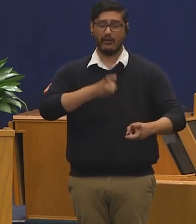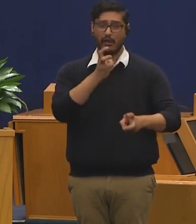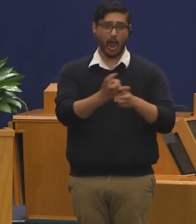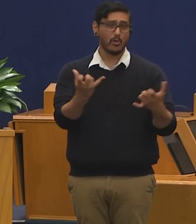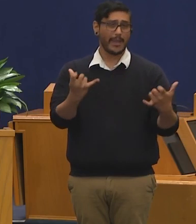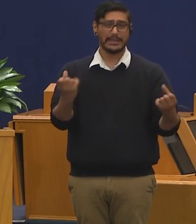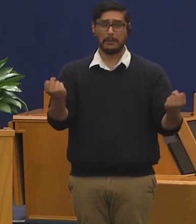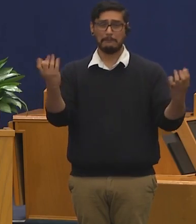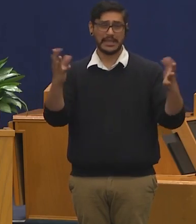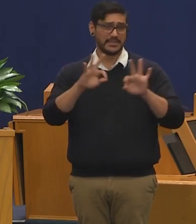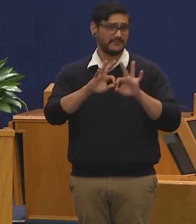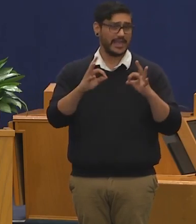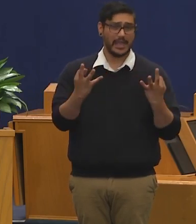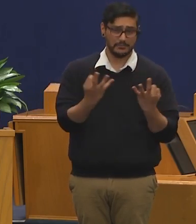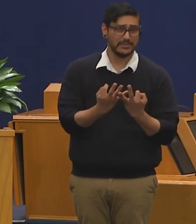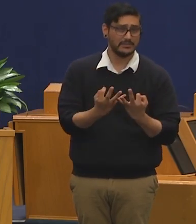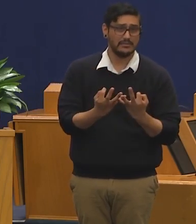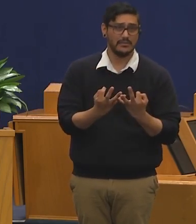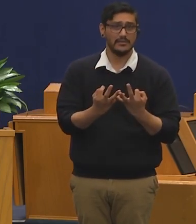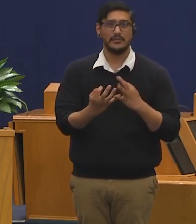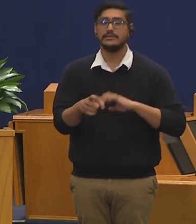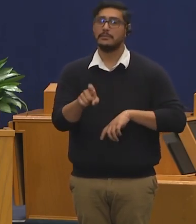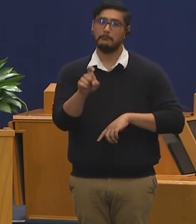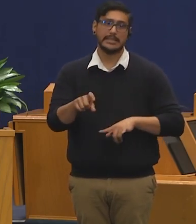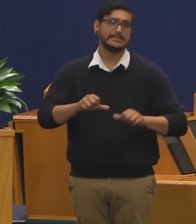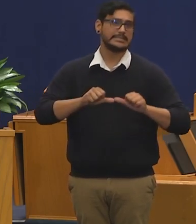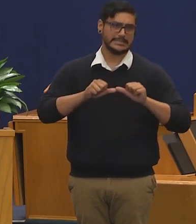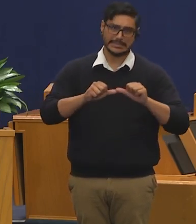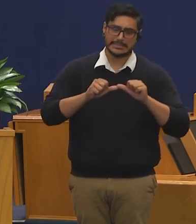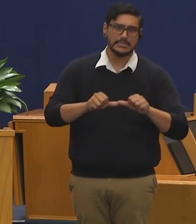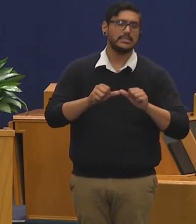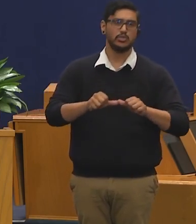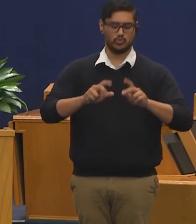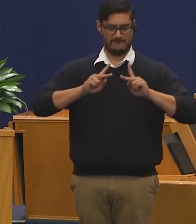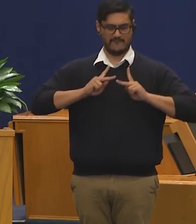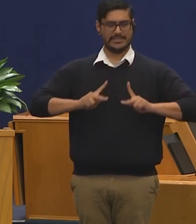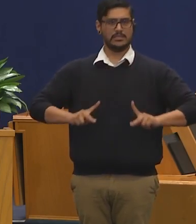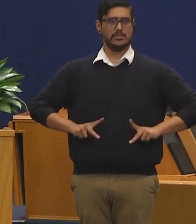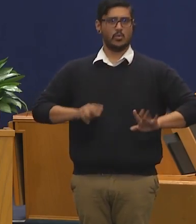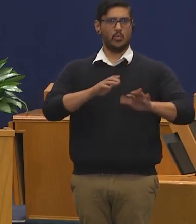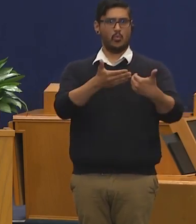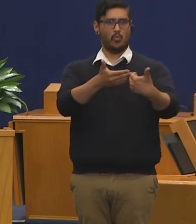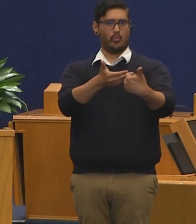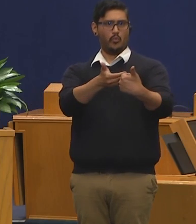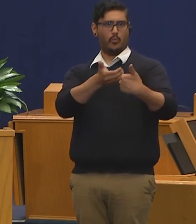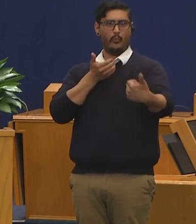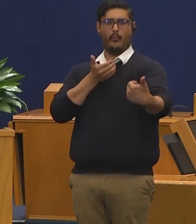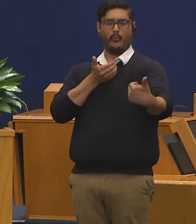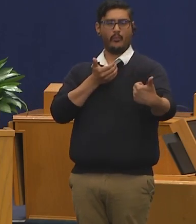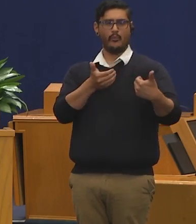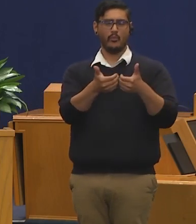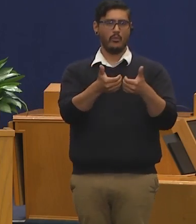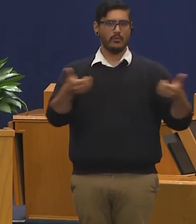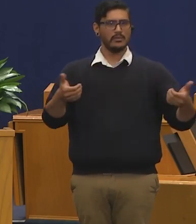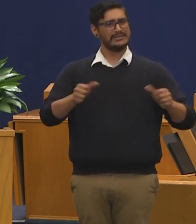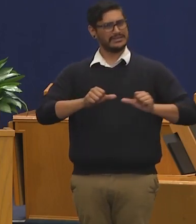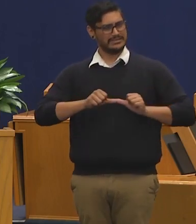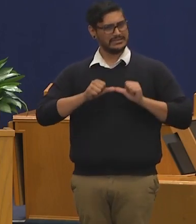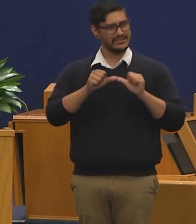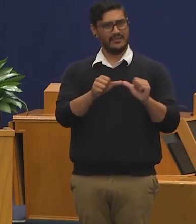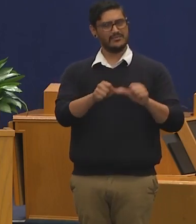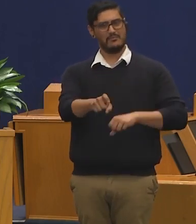sufriendo. Deberíamos de continuar a practicar la distancia física. La distancia física es importante